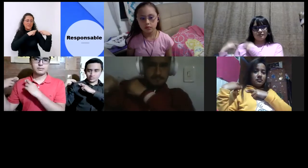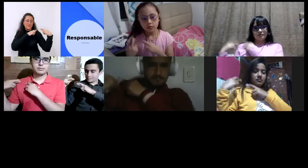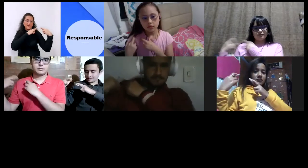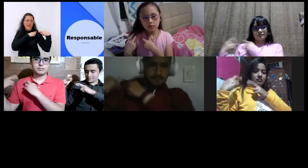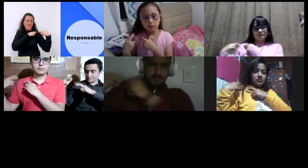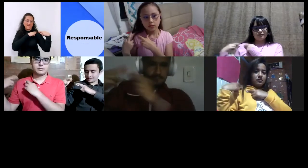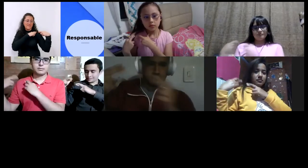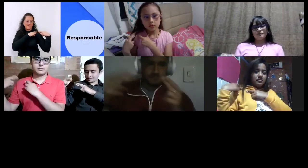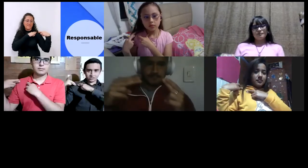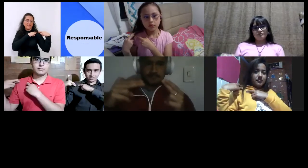Responsable.